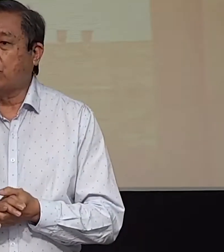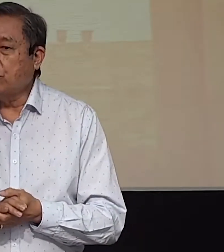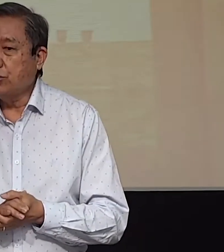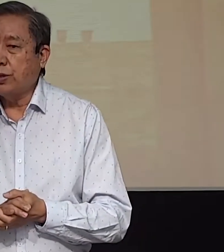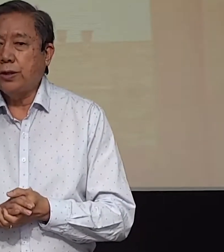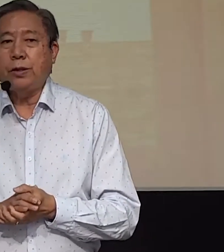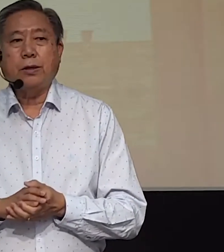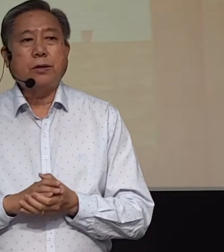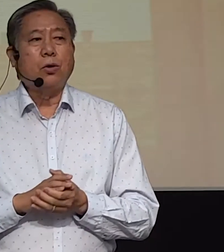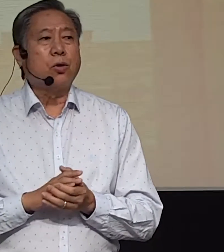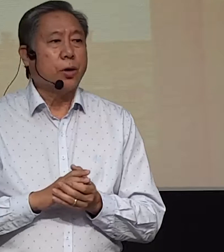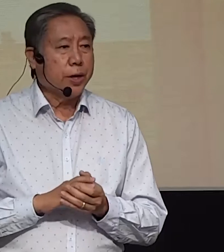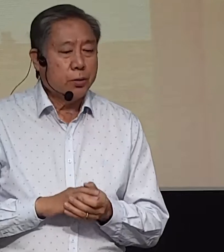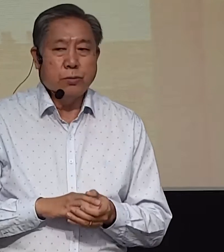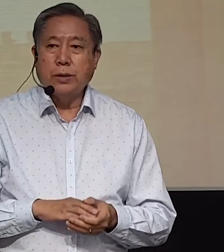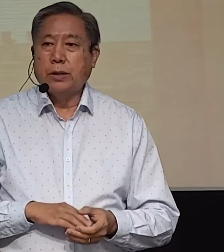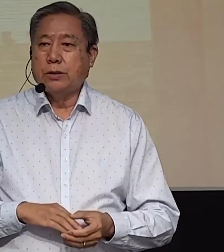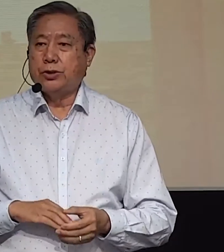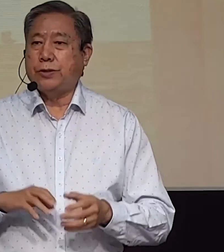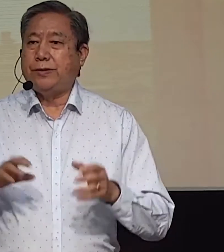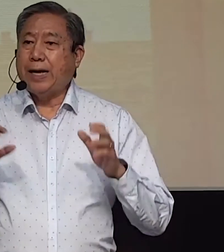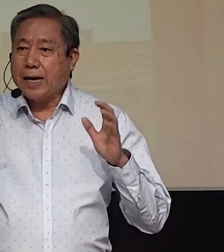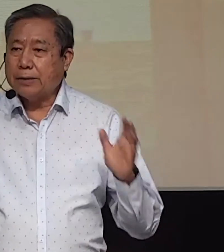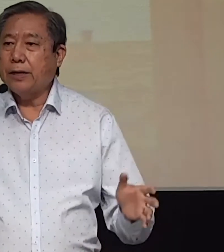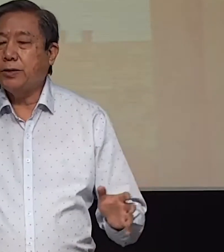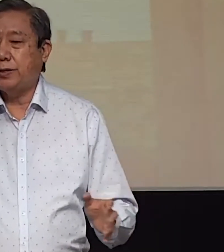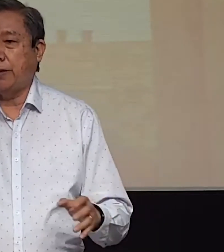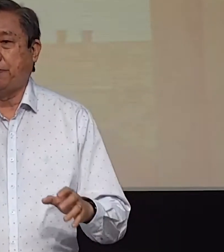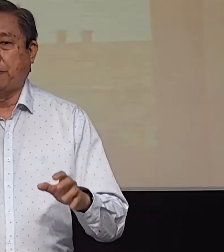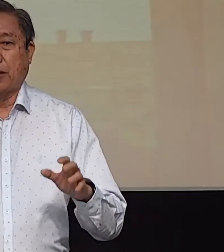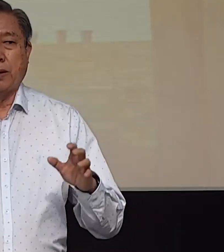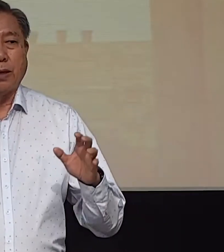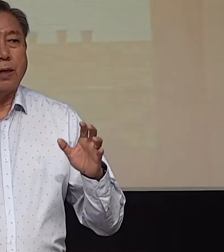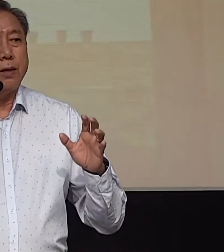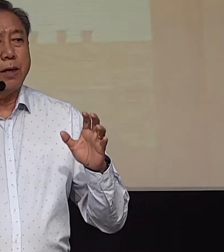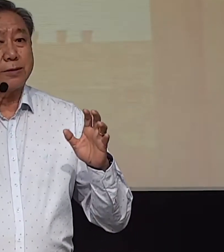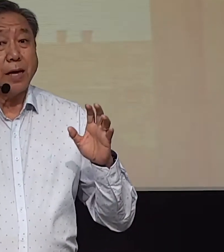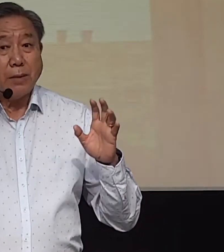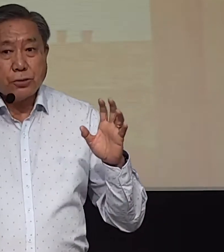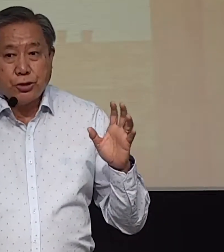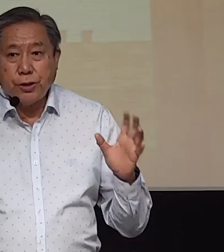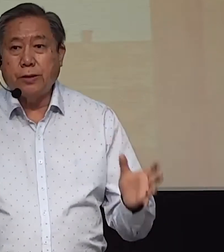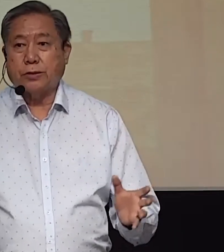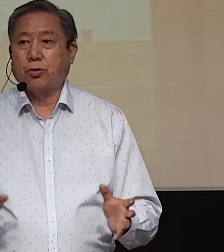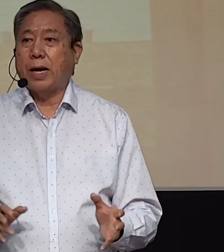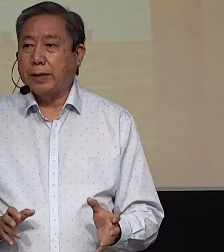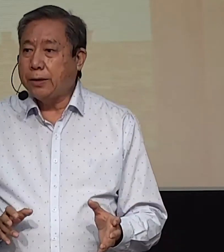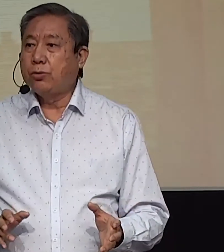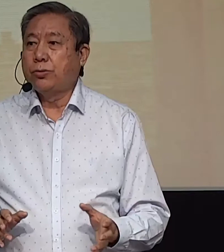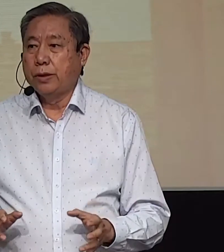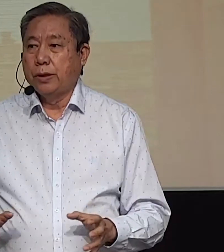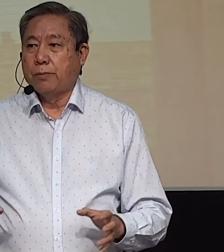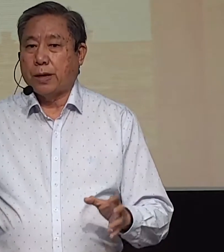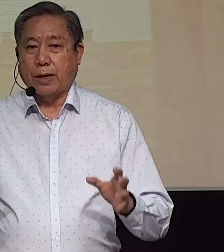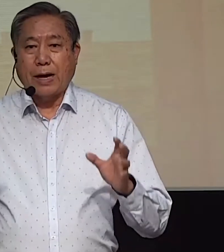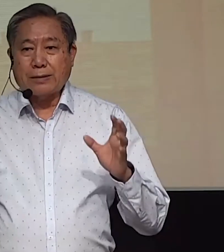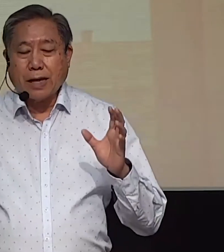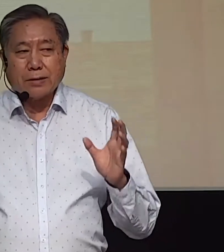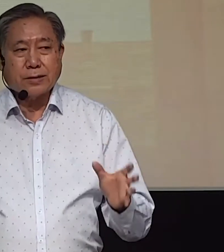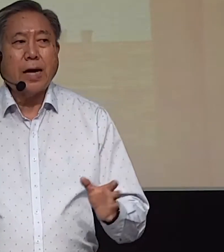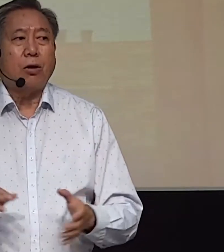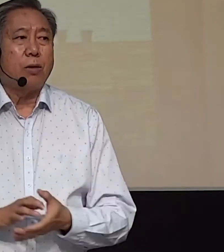ver tudo que ocorreu de decadência, né, as armadilhas do maligno